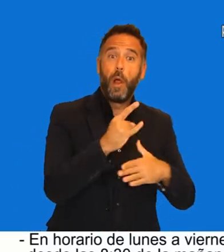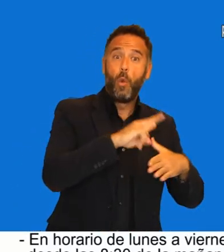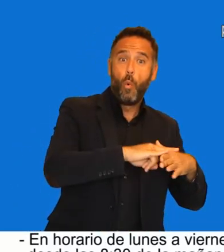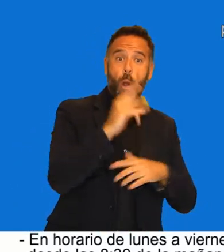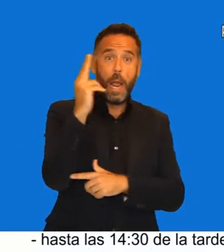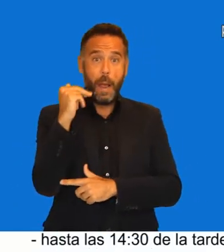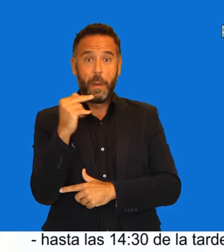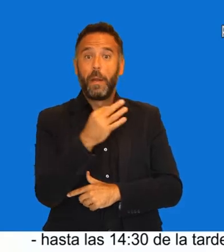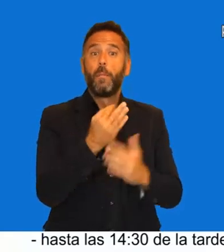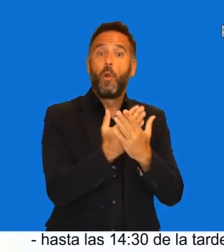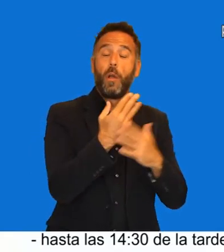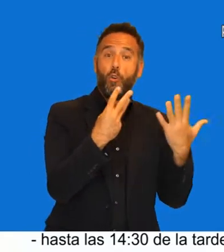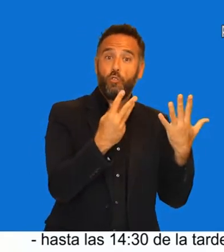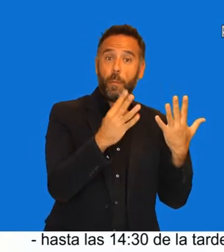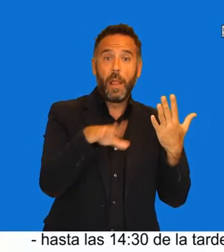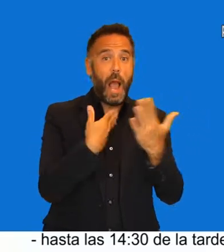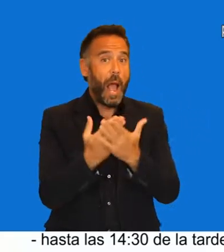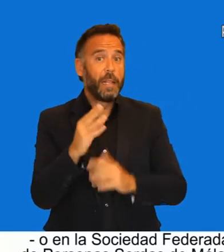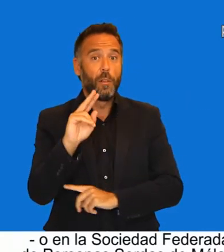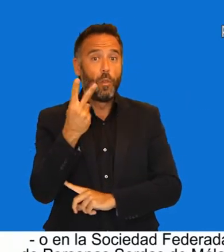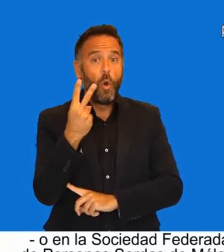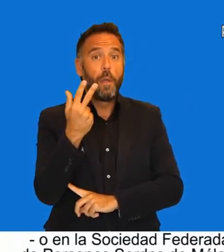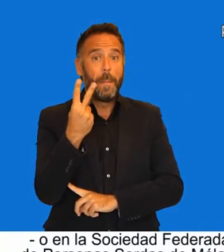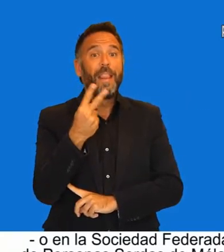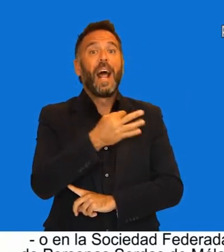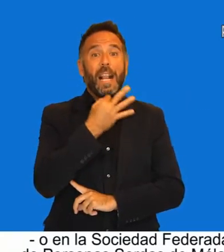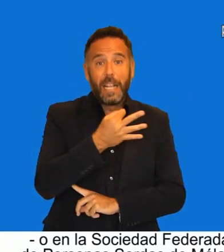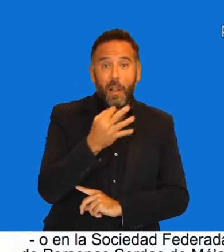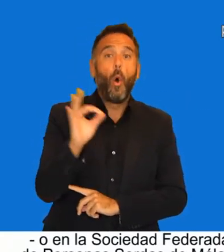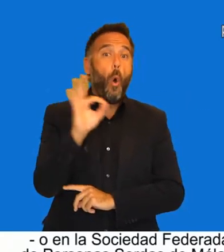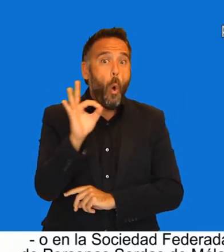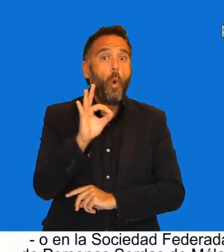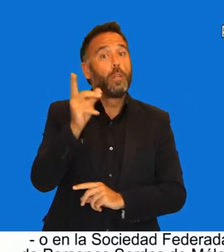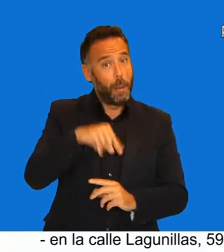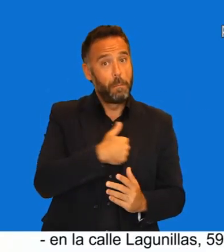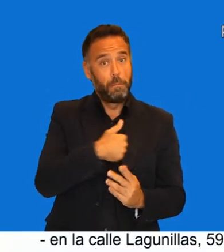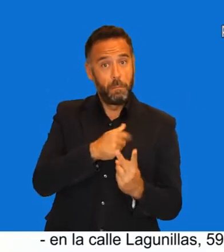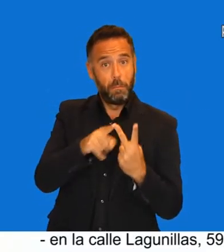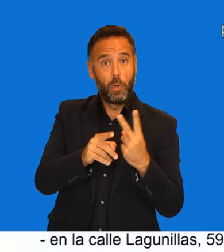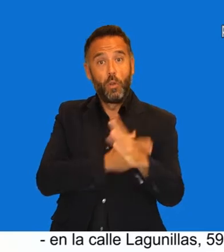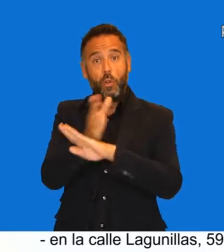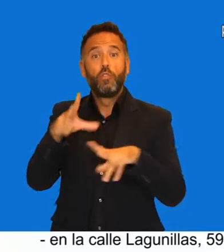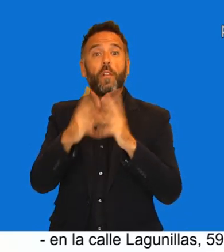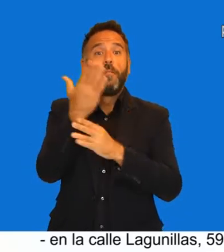media de la mañana... ...hasta las 2 y media de la tarde... ...o en la Sociedad Federada de Personas Sordas de Málaga... ...en la calle Lagunillas